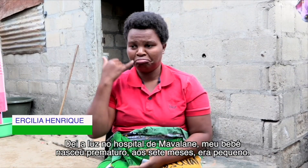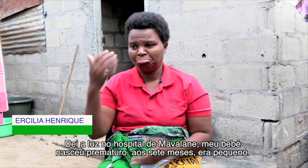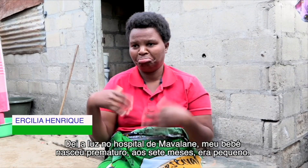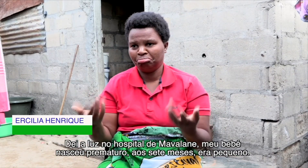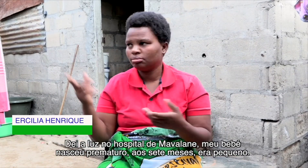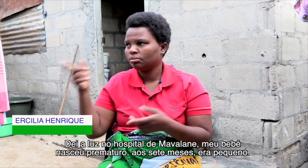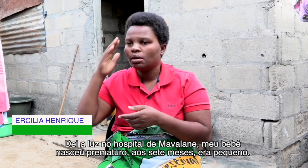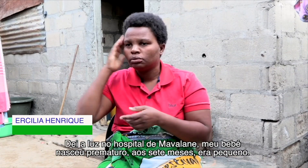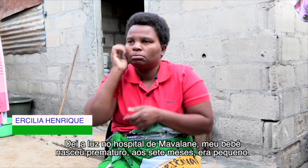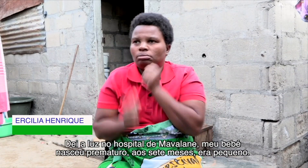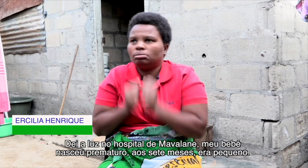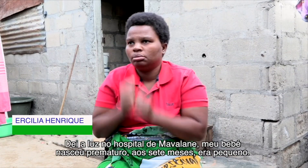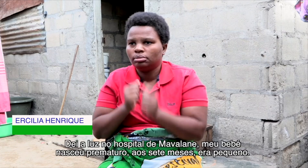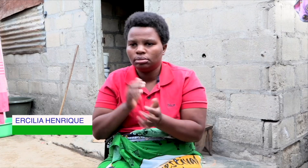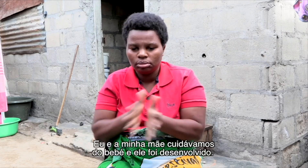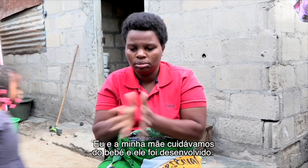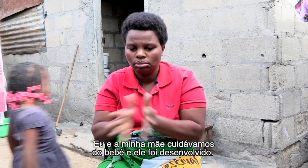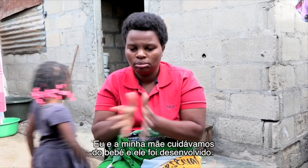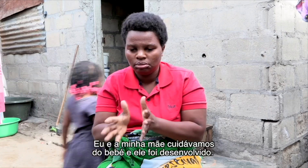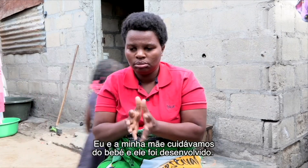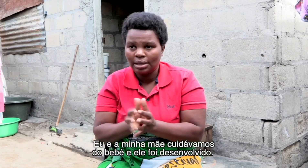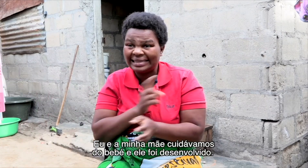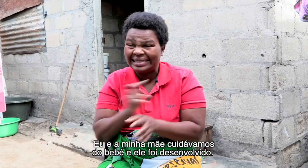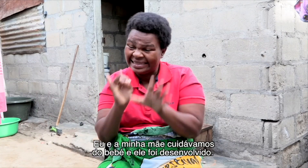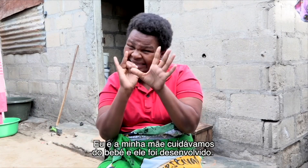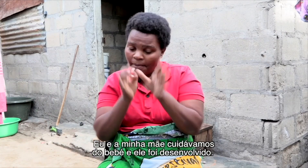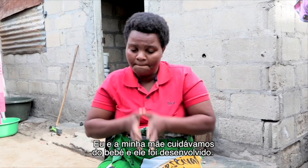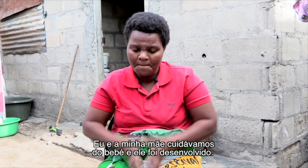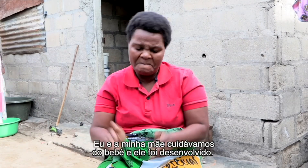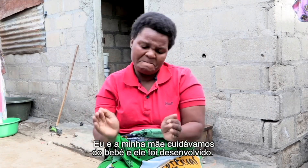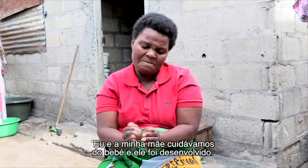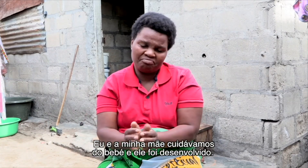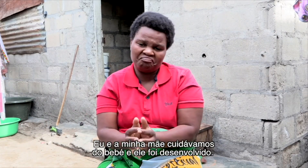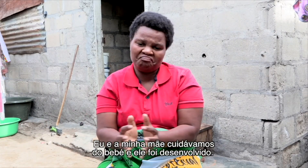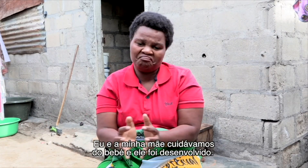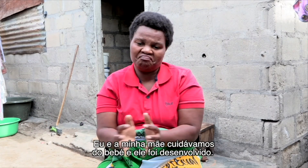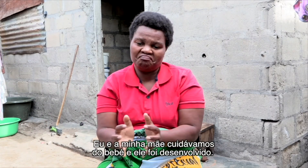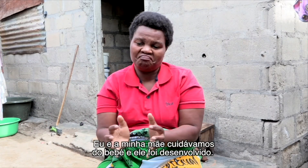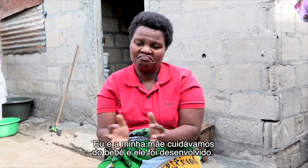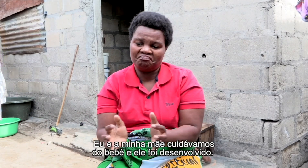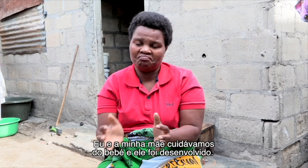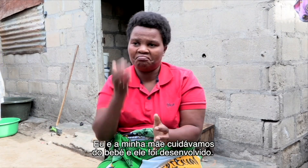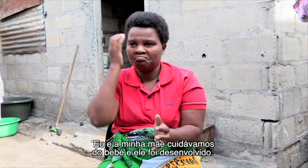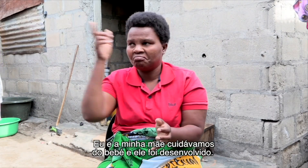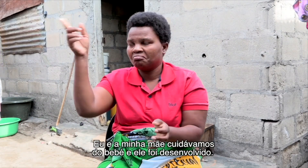meses. Era pequeno. Eu e a minha mãe cuidávamos do bebê e ele foi desenvolvendo.